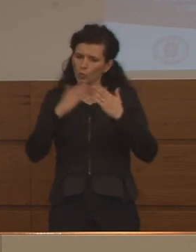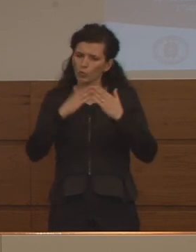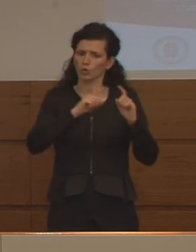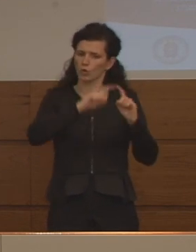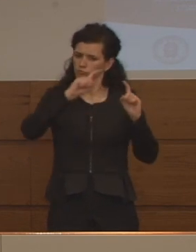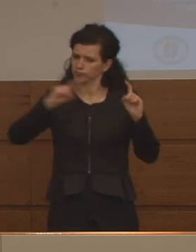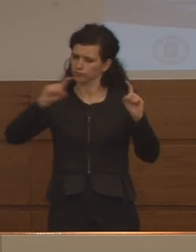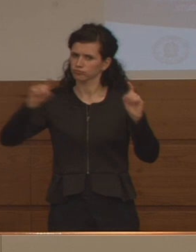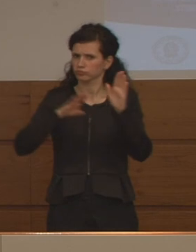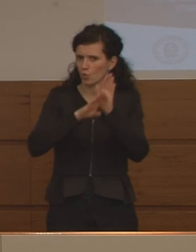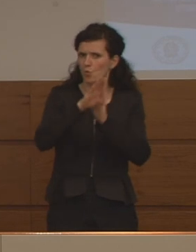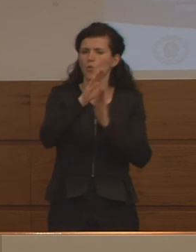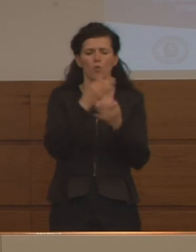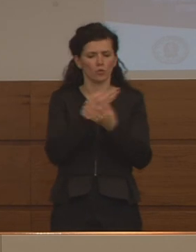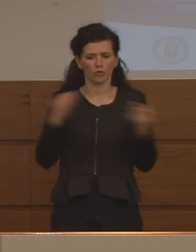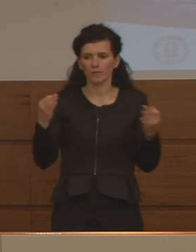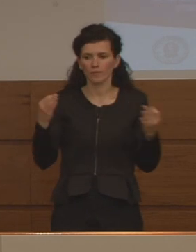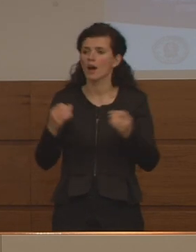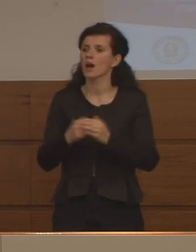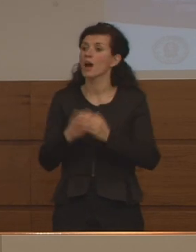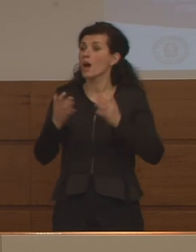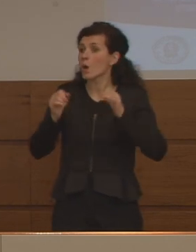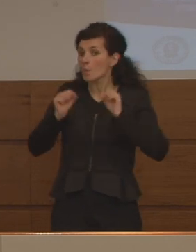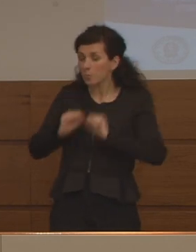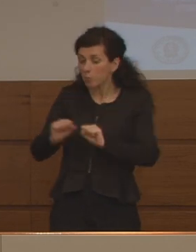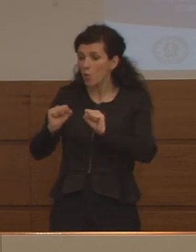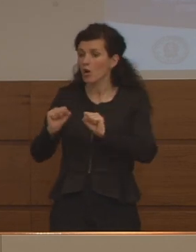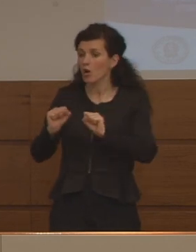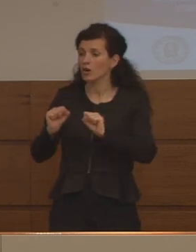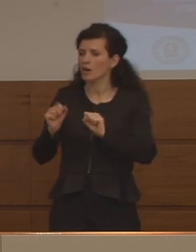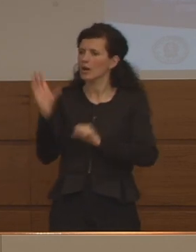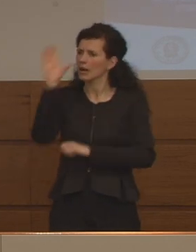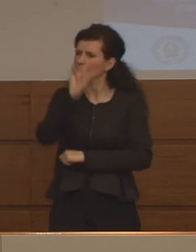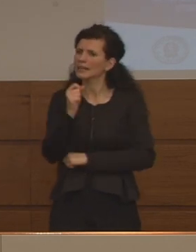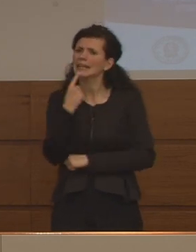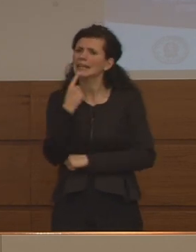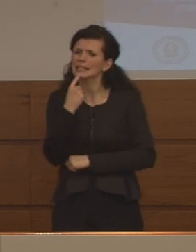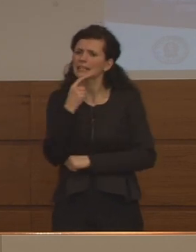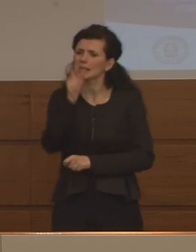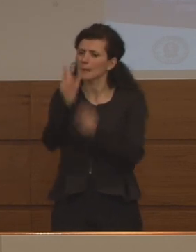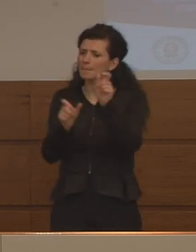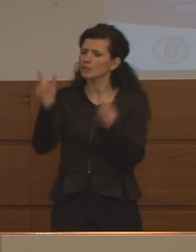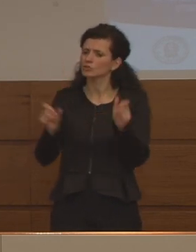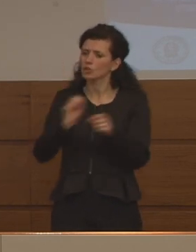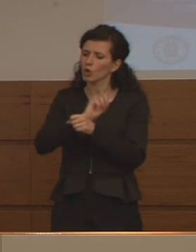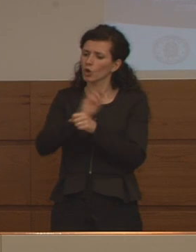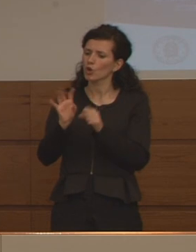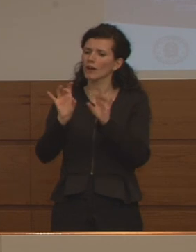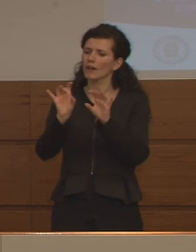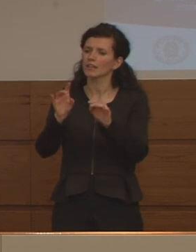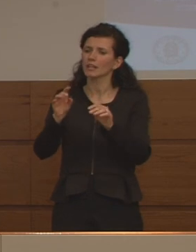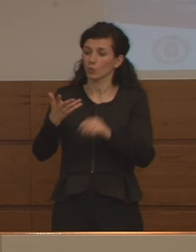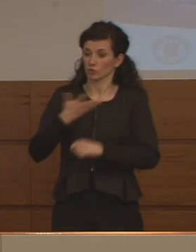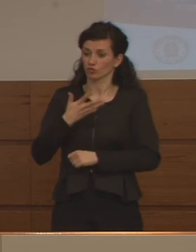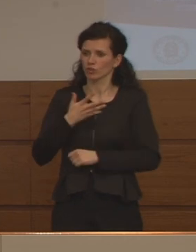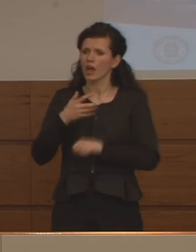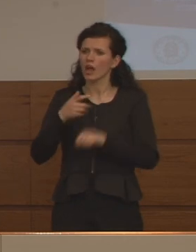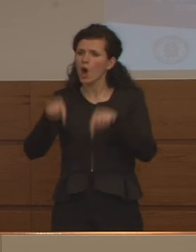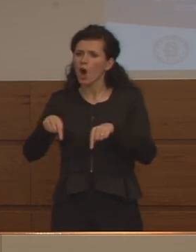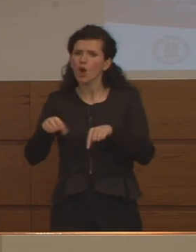c'è possibilità di capire i nuovi positivi quindi ad esempio quelli di oggi se sono